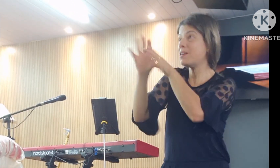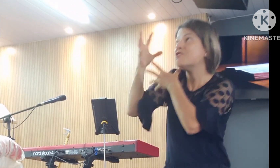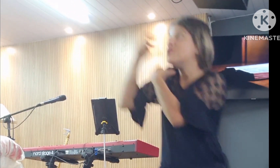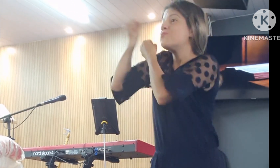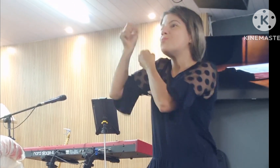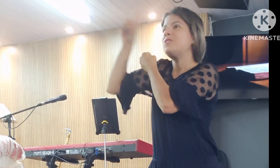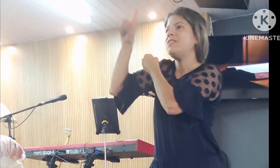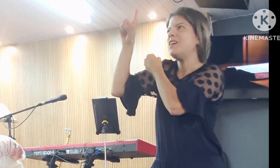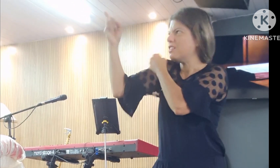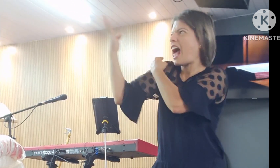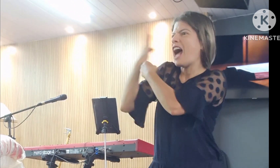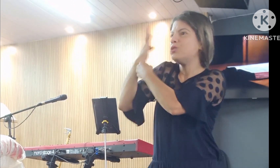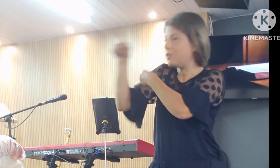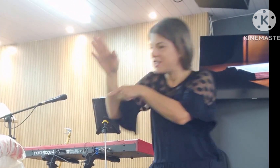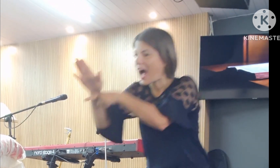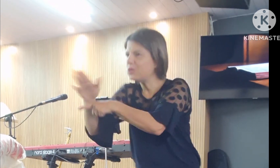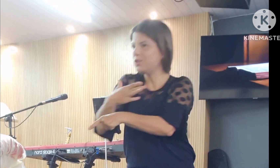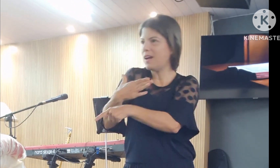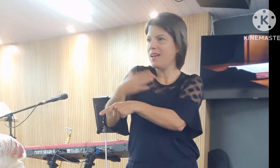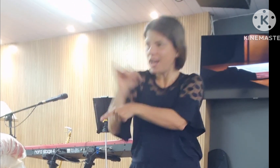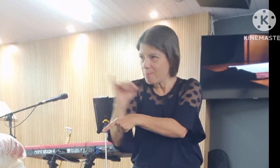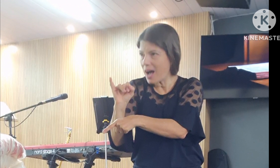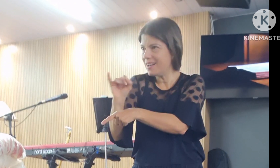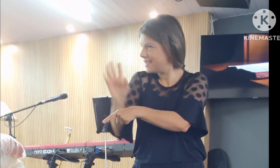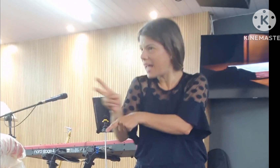se glorie. Eu já disse isso no começo.